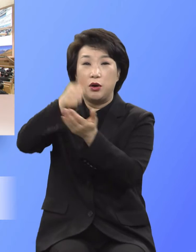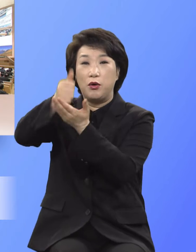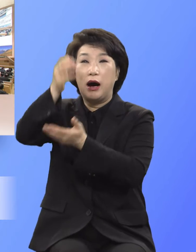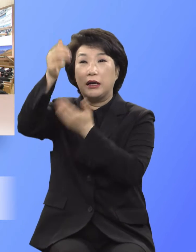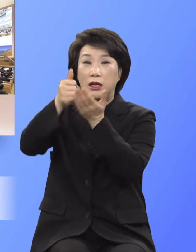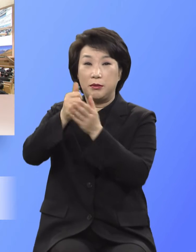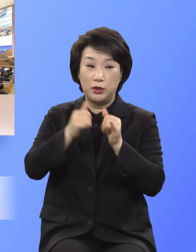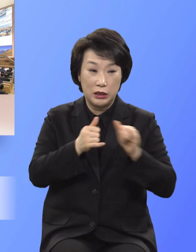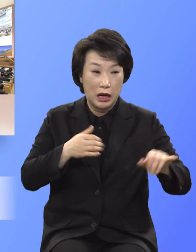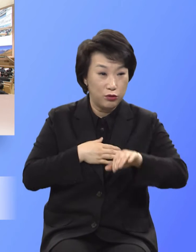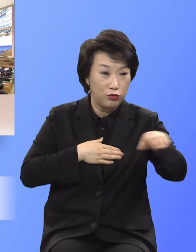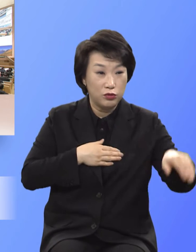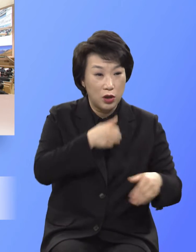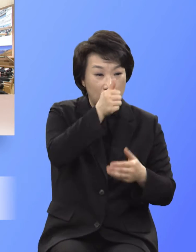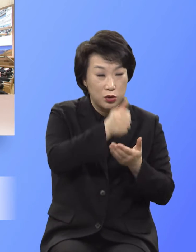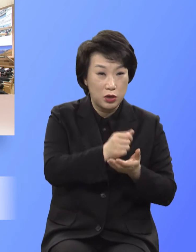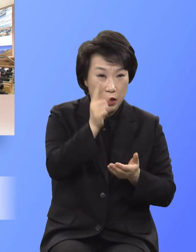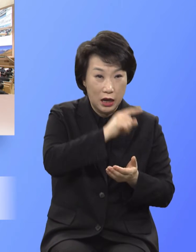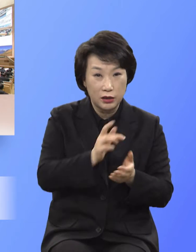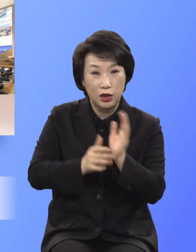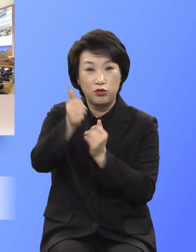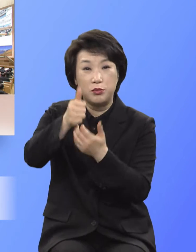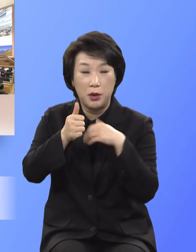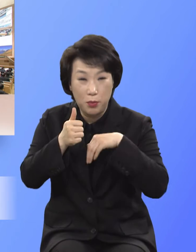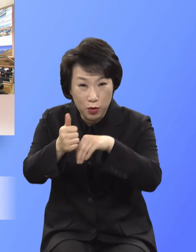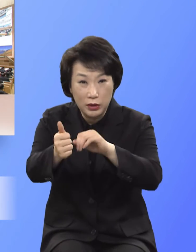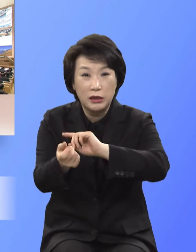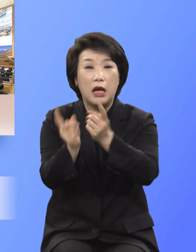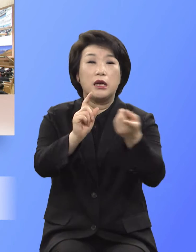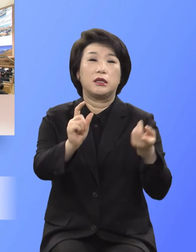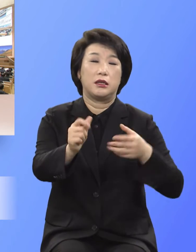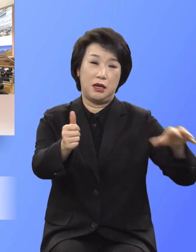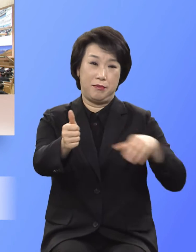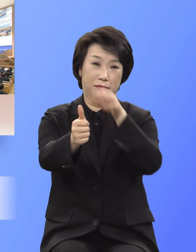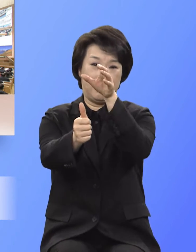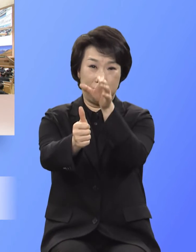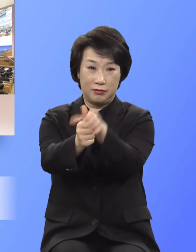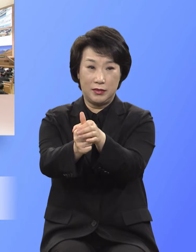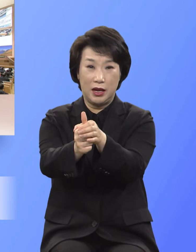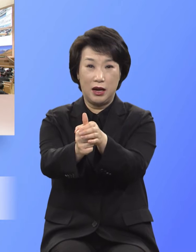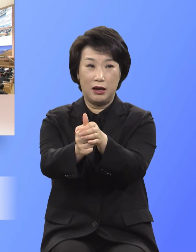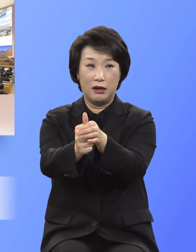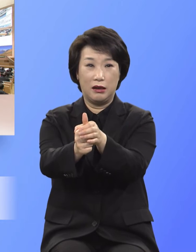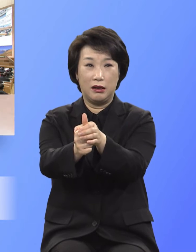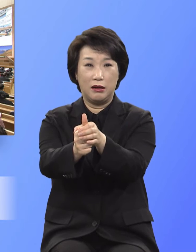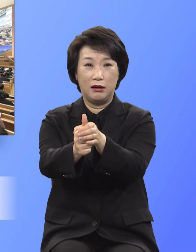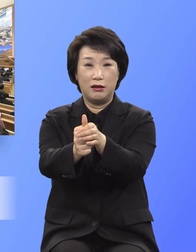갔거늘 여호와께서는 우리 무리의 죄악을 그에게 담당시키셨도다.